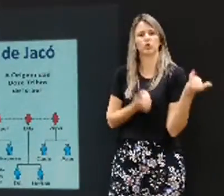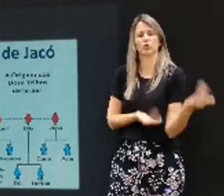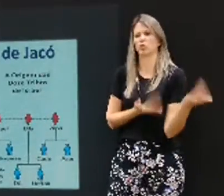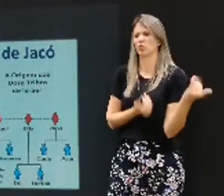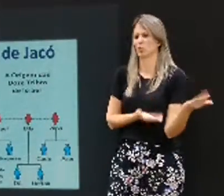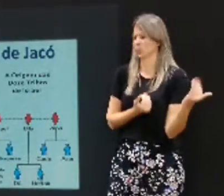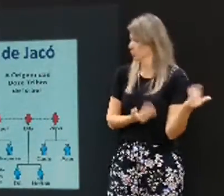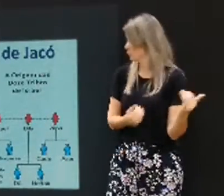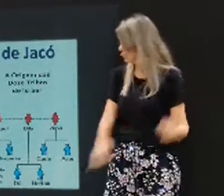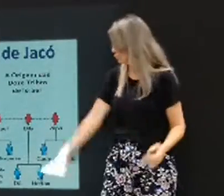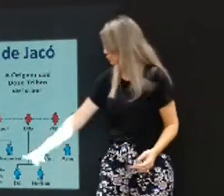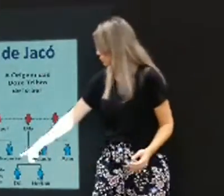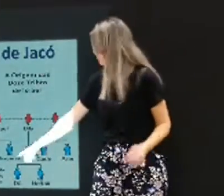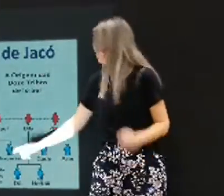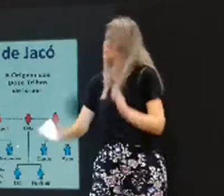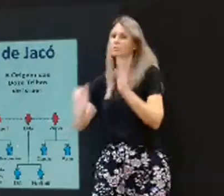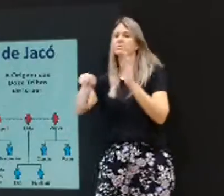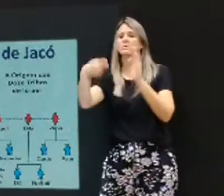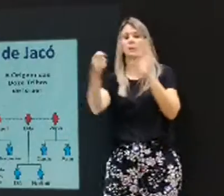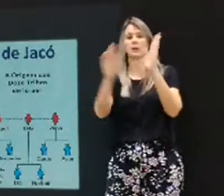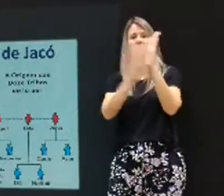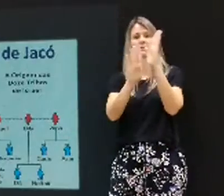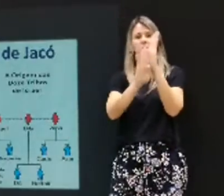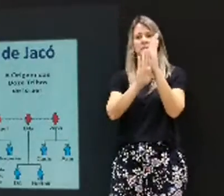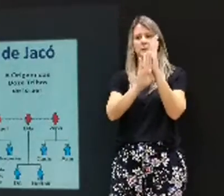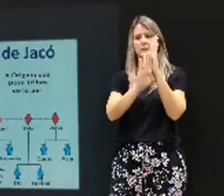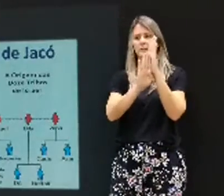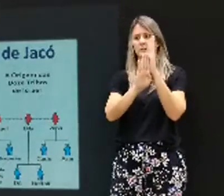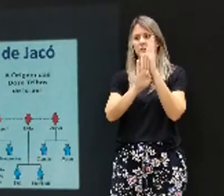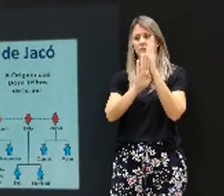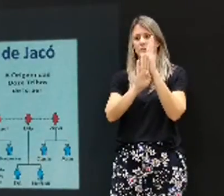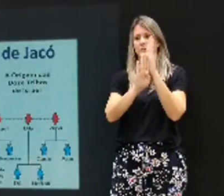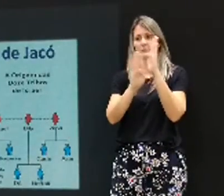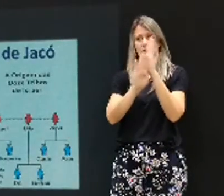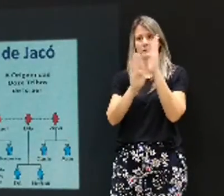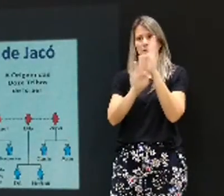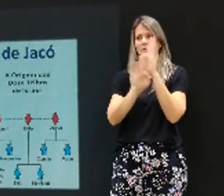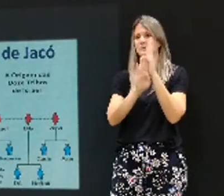Mas ele teve um irmão, Benjamim. Não foi o único filho dela, não. Benjamim